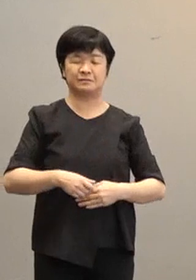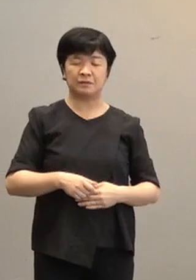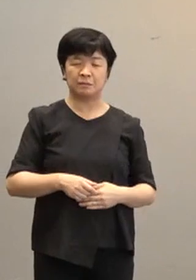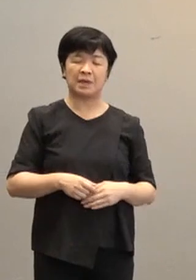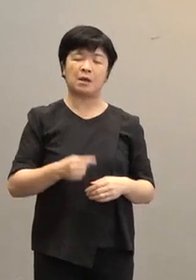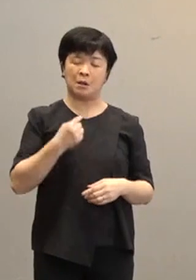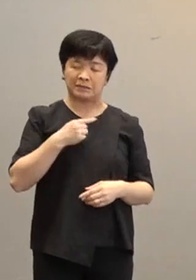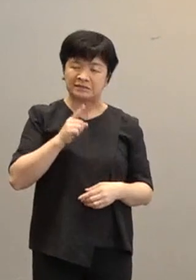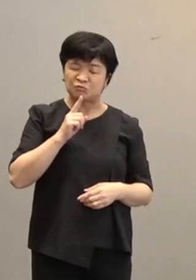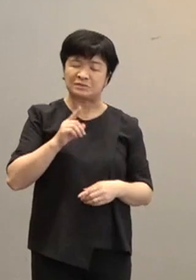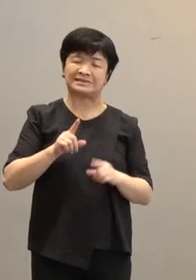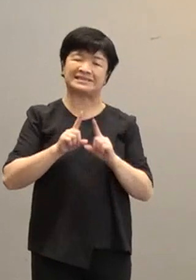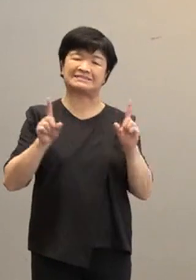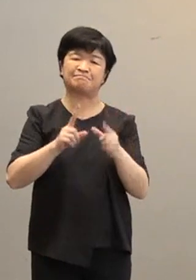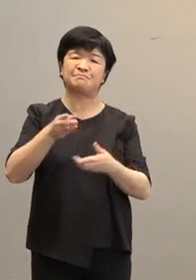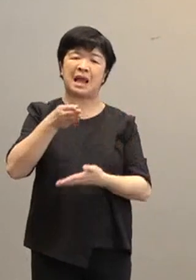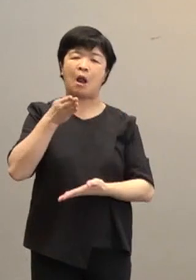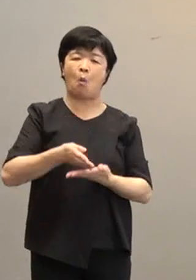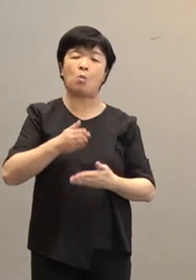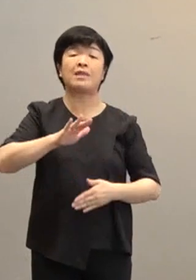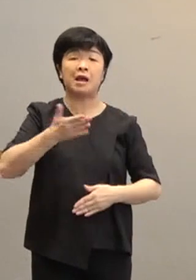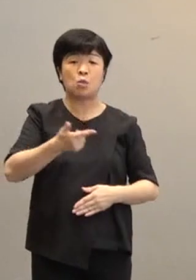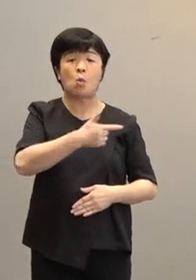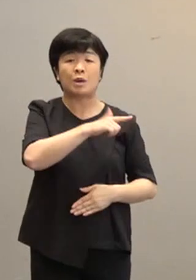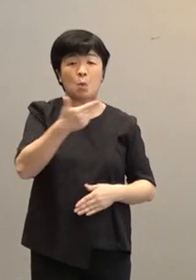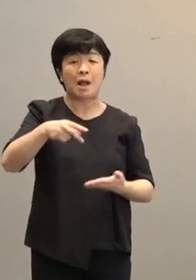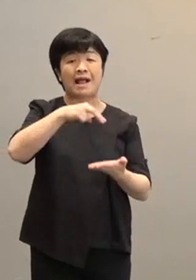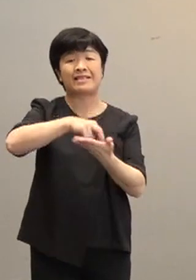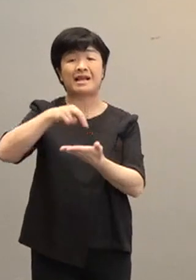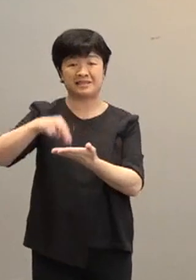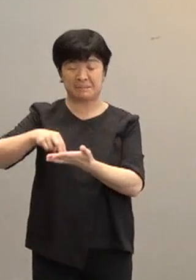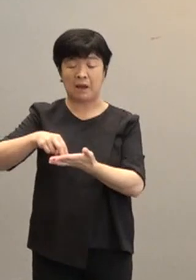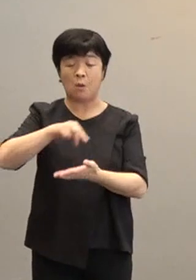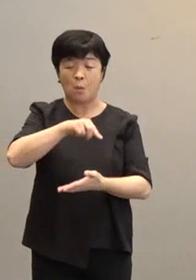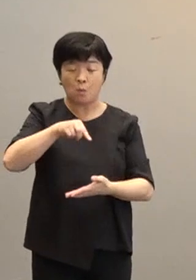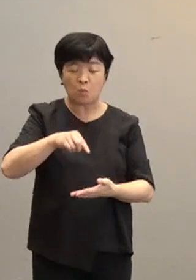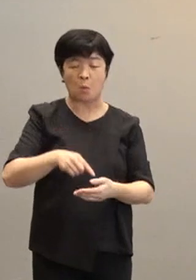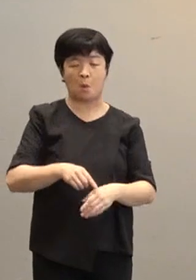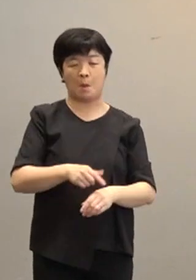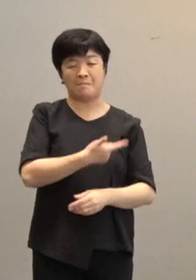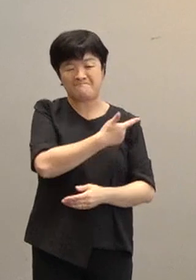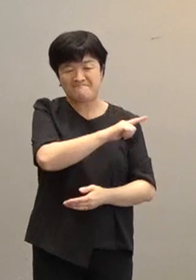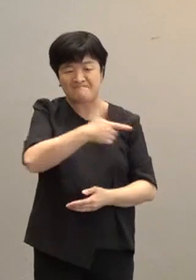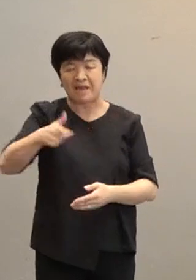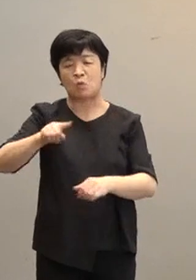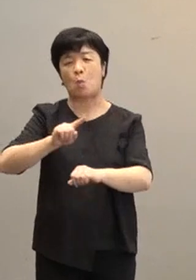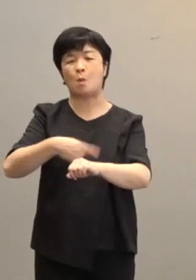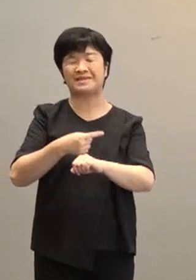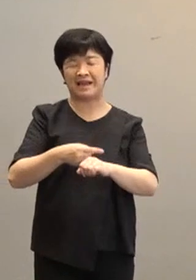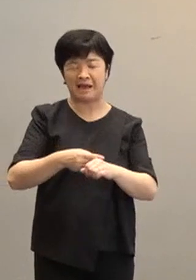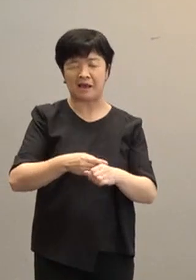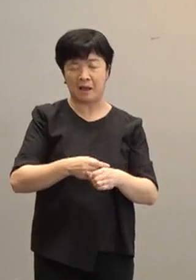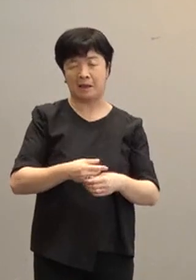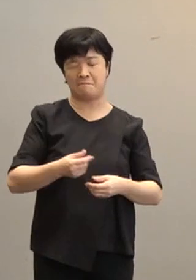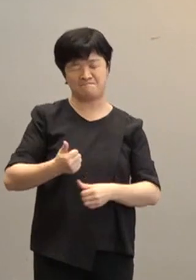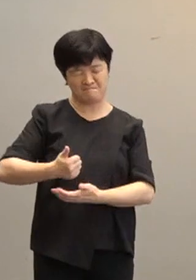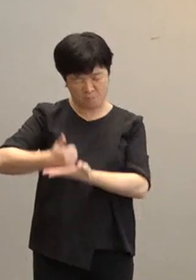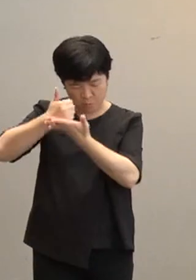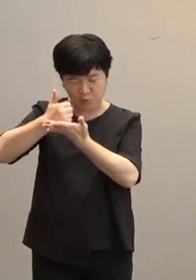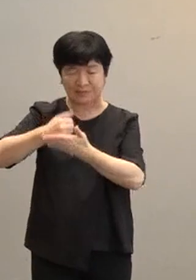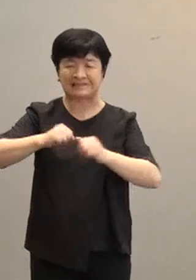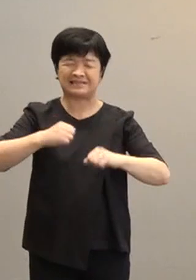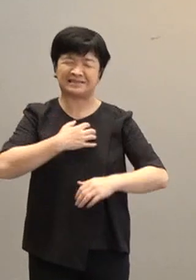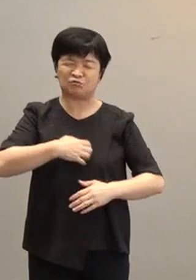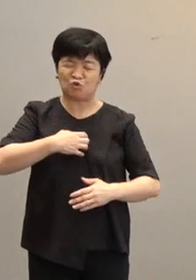になりますけれども、さまざまな立場の方々の多様性が尊重されること、そして生きづらさの解消を図ることっていうのが